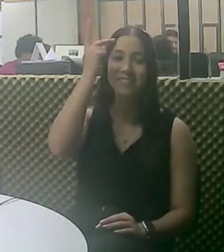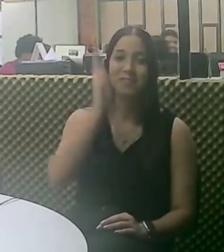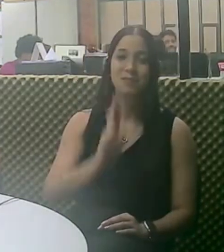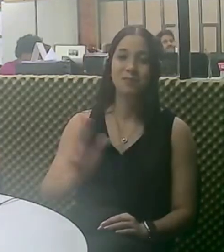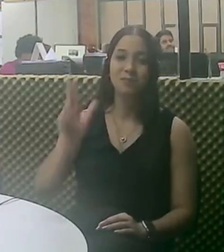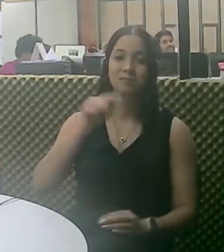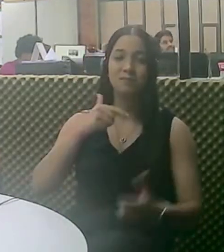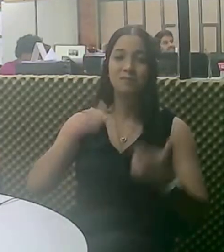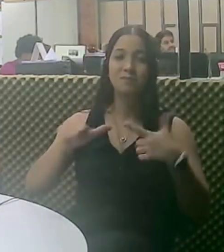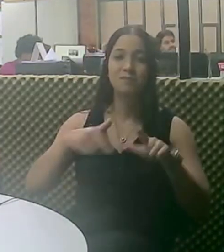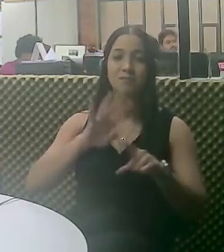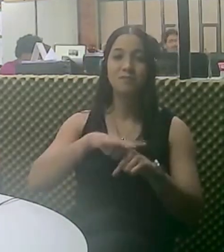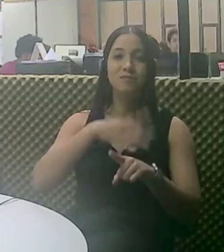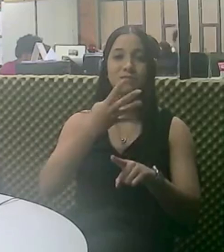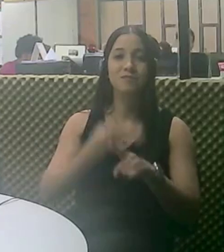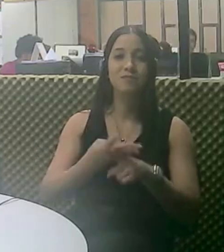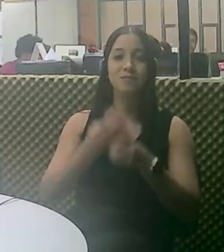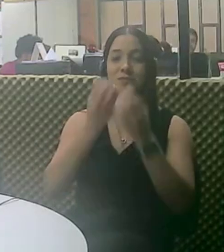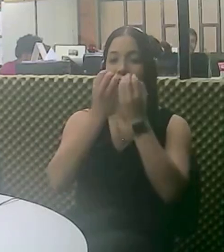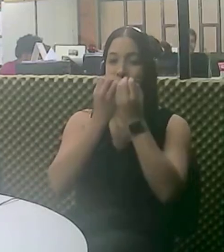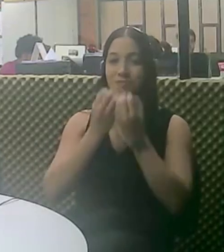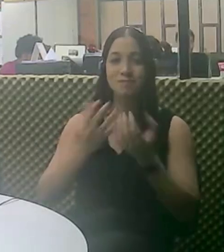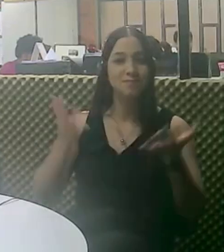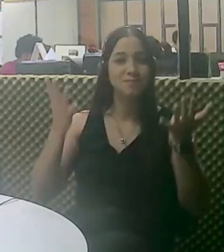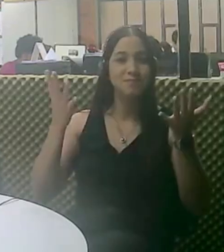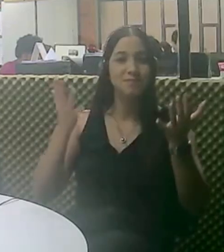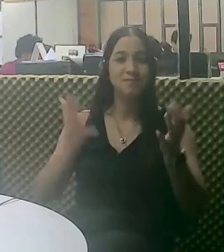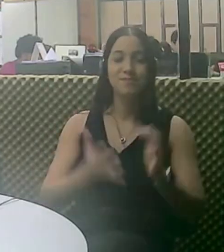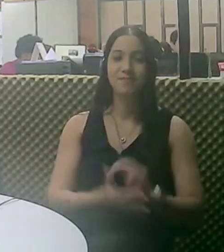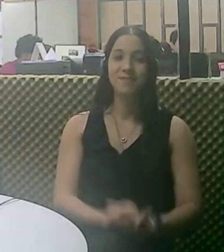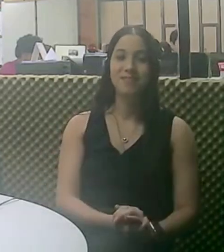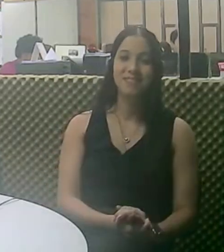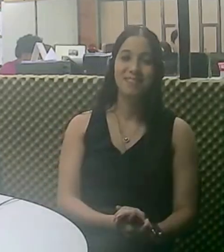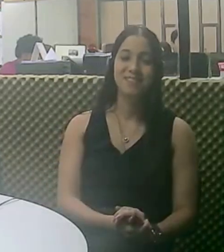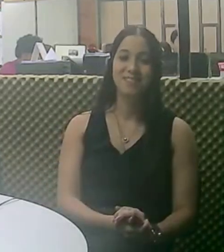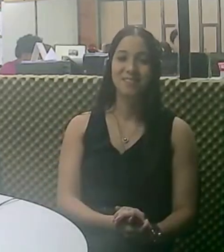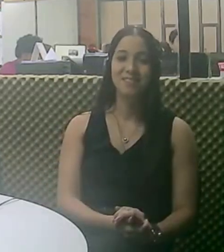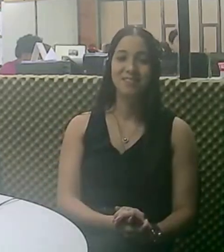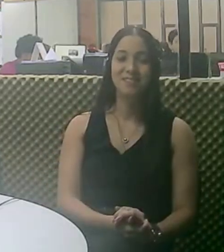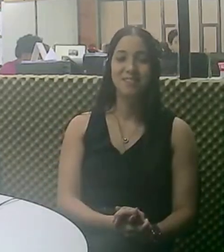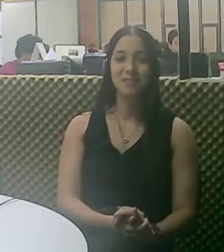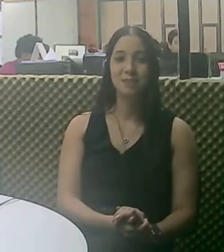Prefeitura de Uberlândia. Fazer mais, fazer bem.